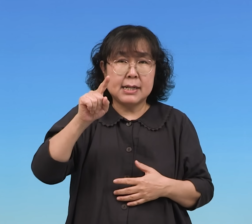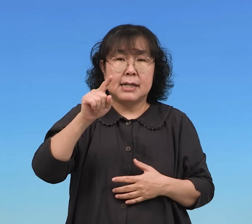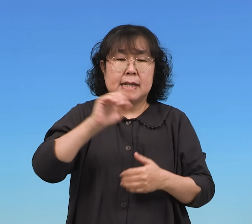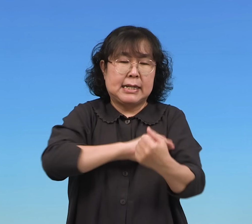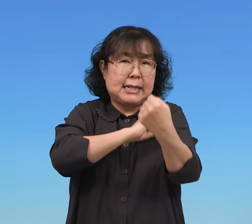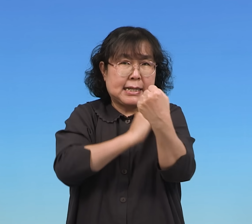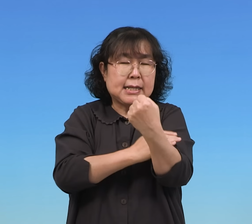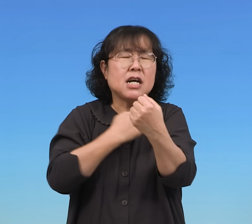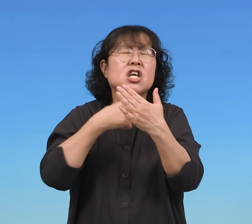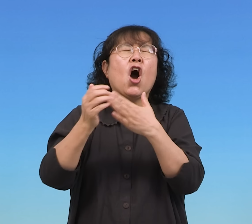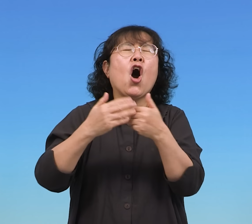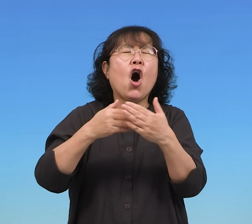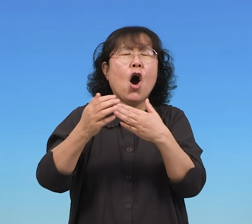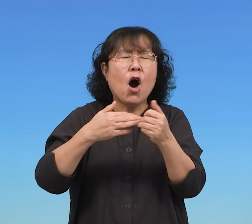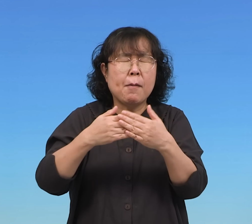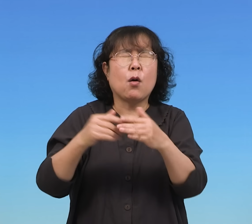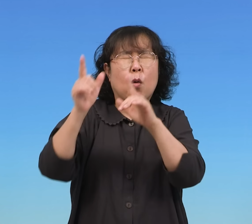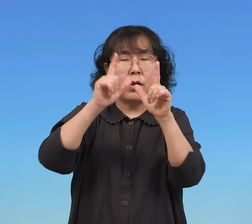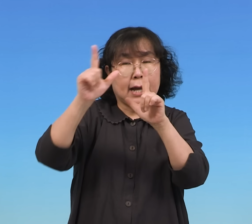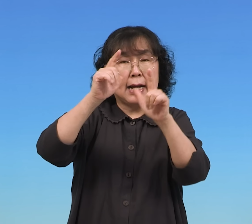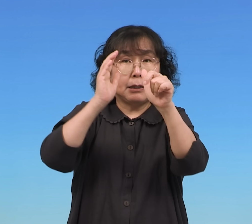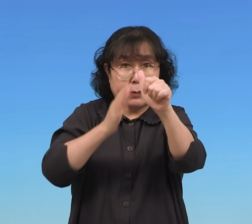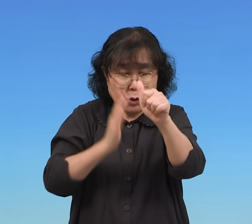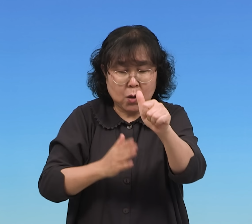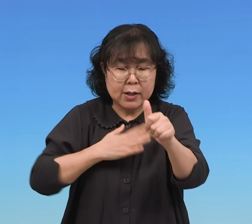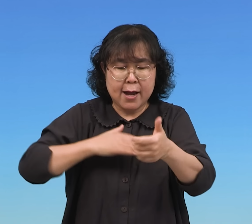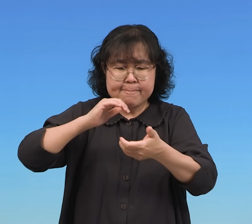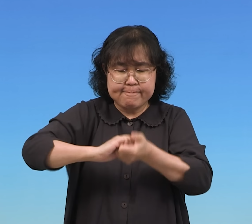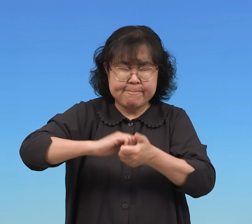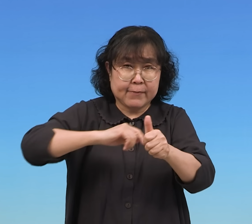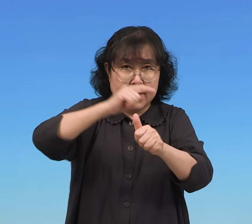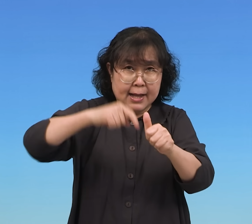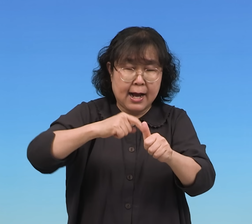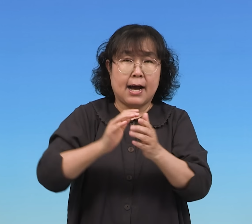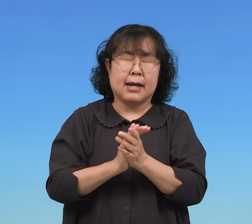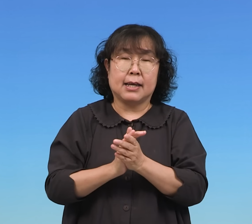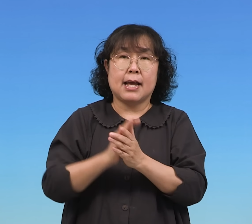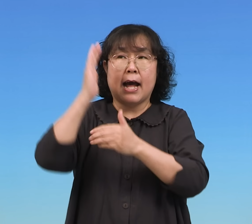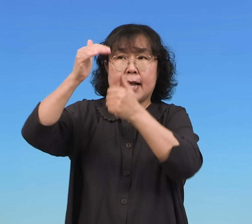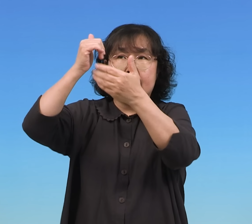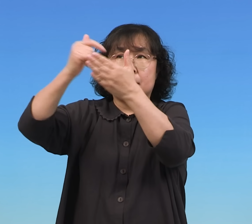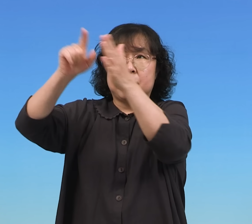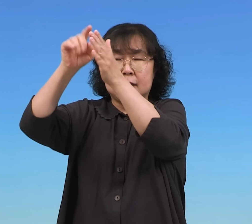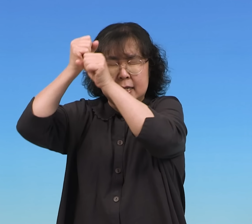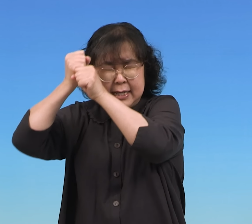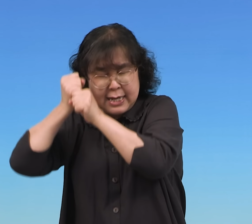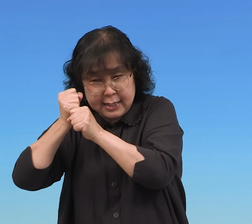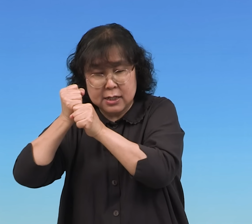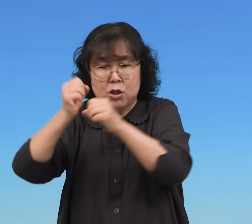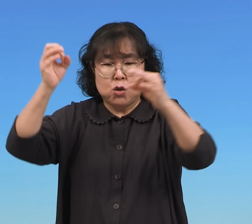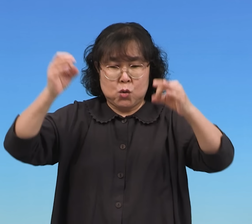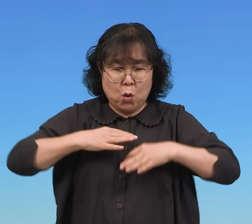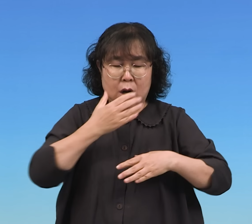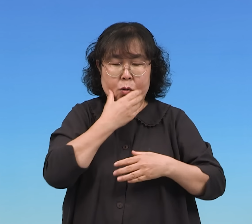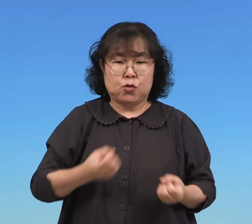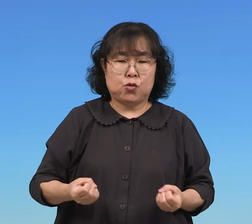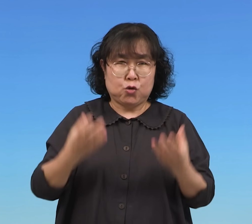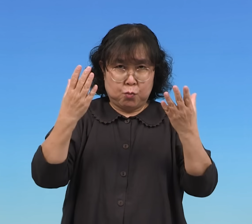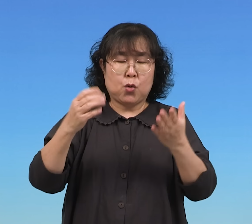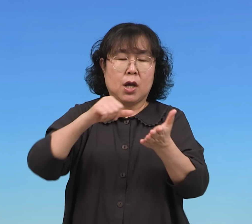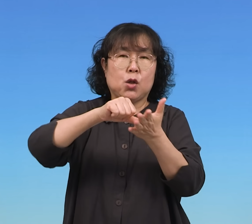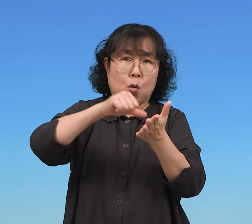체험하면서 살아가시기를 바랍니다. 그래서 나의 한계 상황이 절대자 하나님을 의지하는 놀라운 축복의